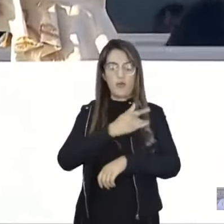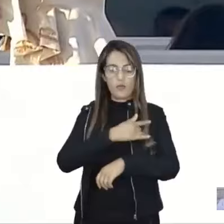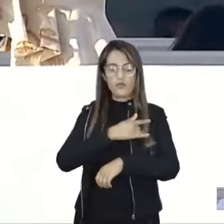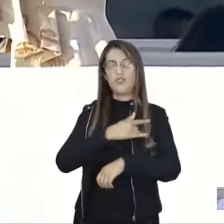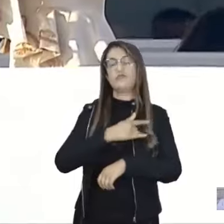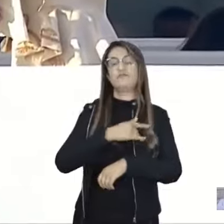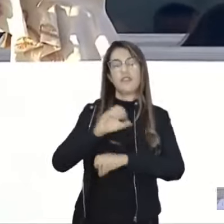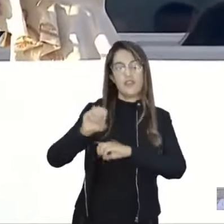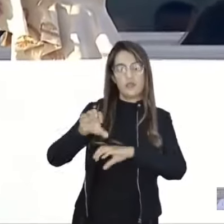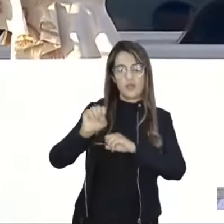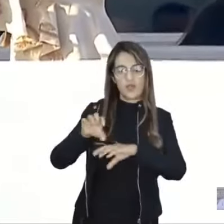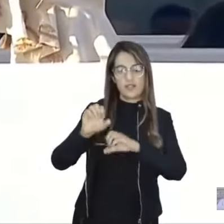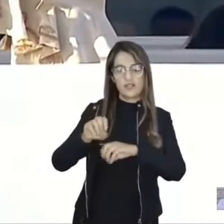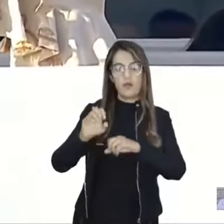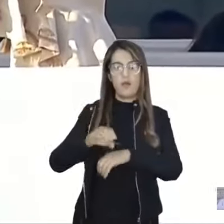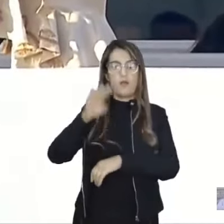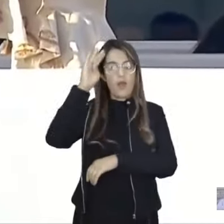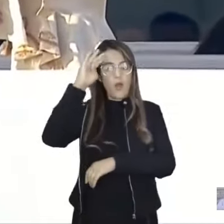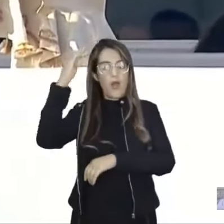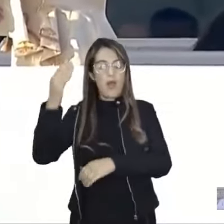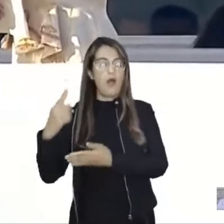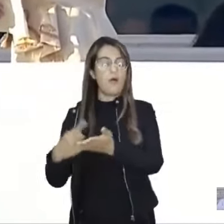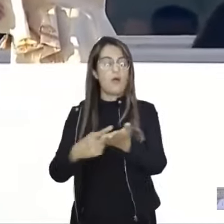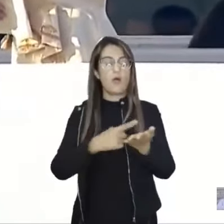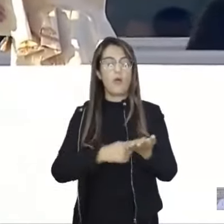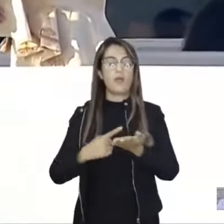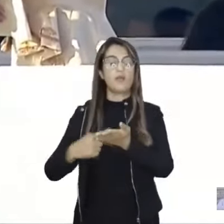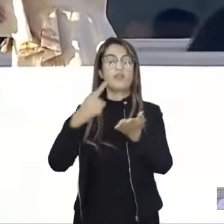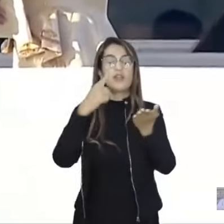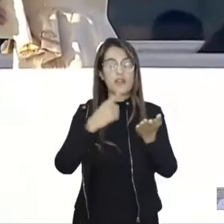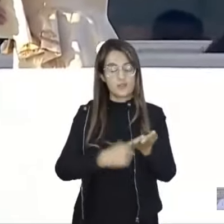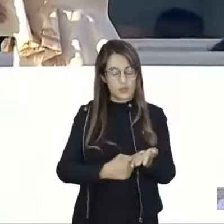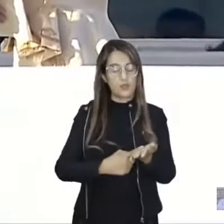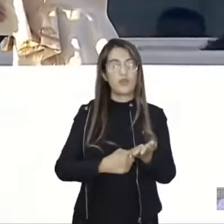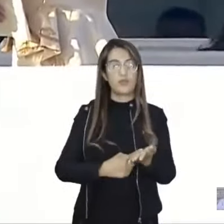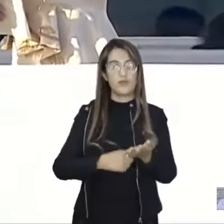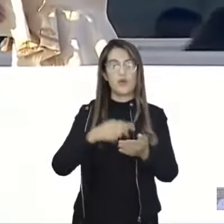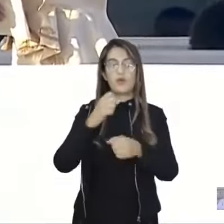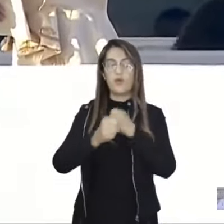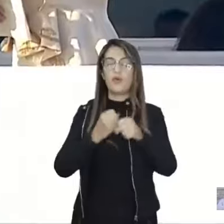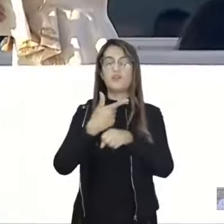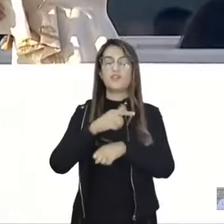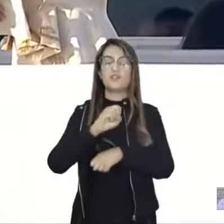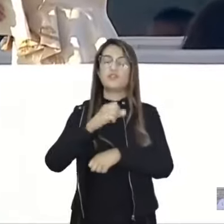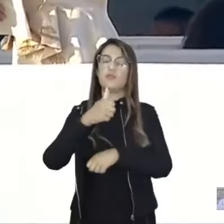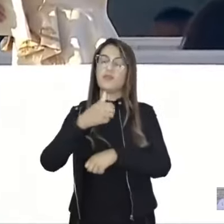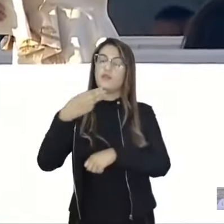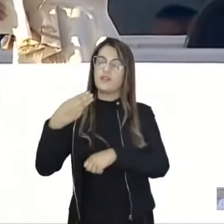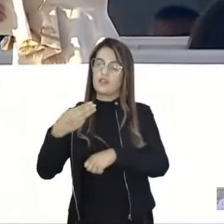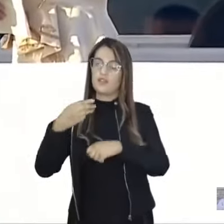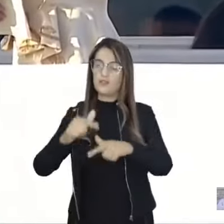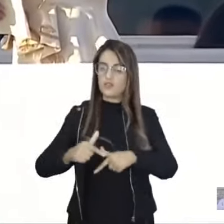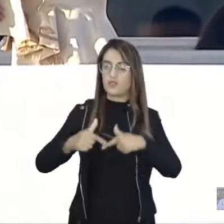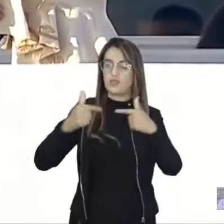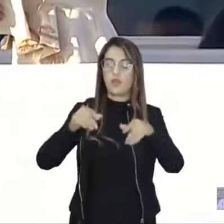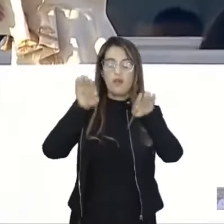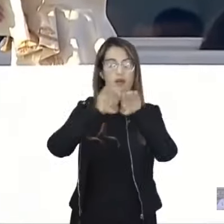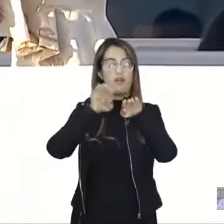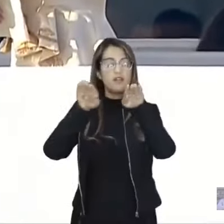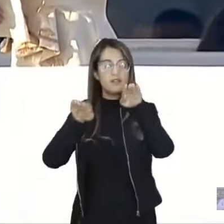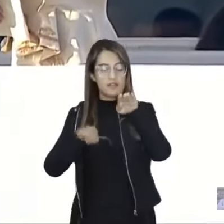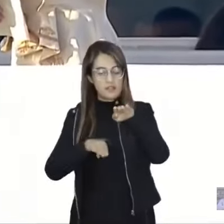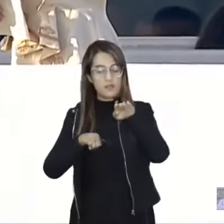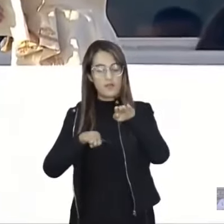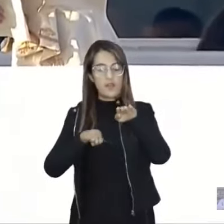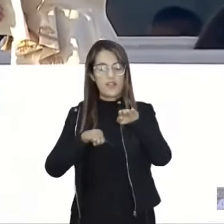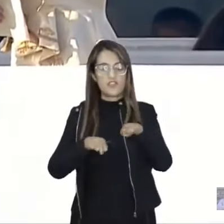o principal compromisso que assumimos em 2003 foi o de lutar contra a desigualdade e a extrema pobreza